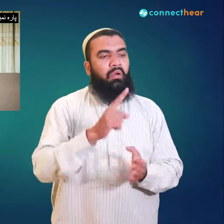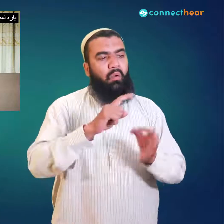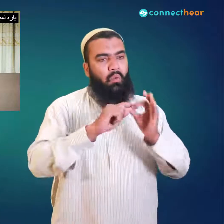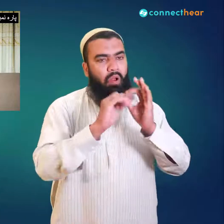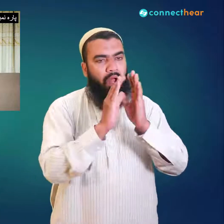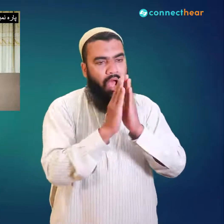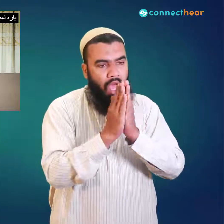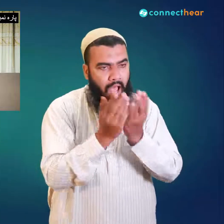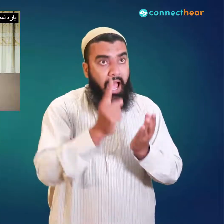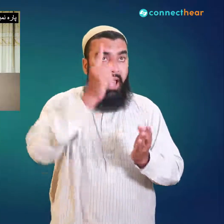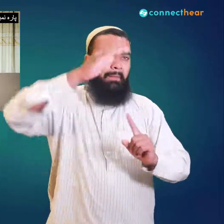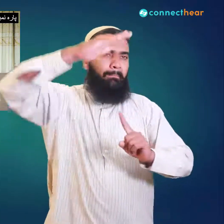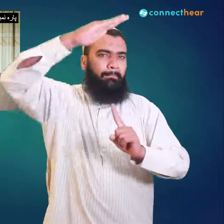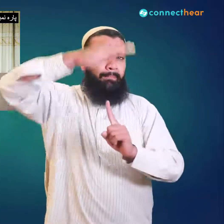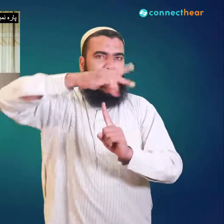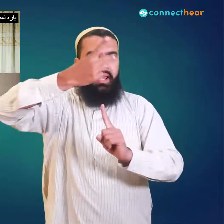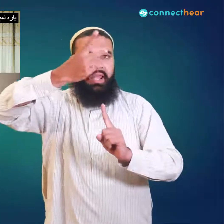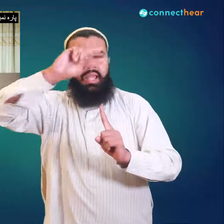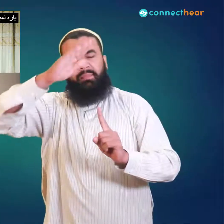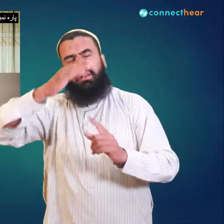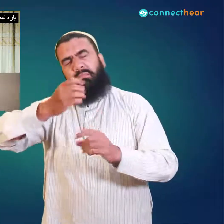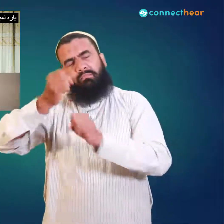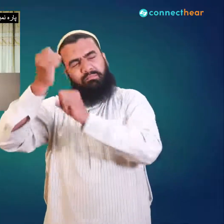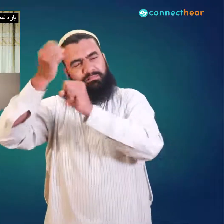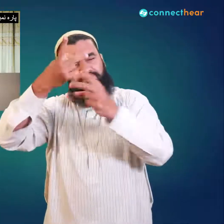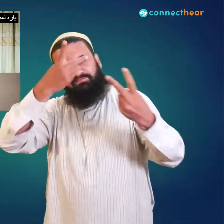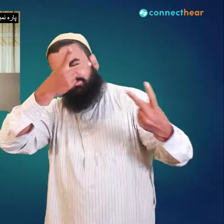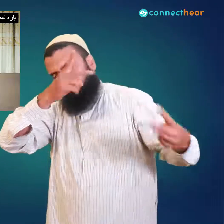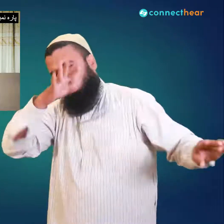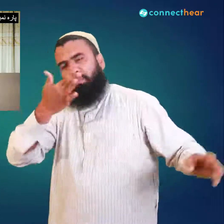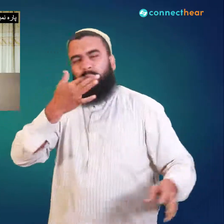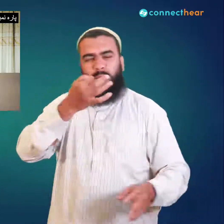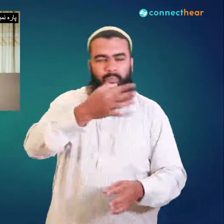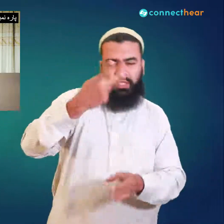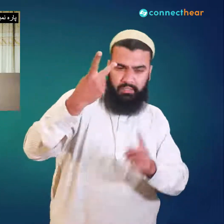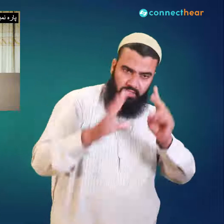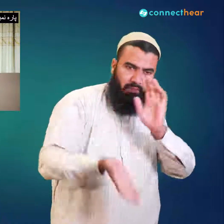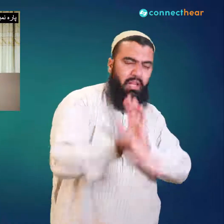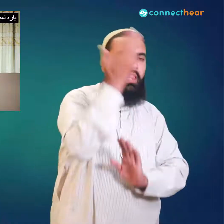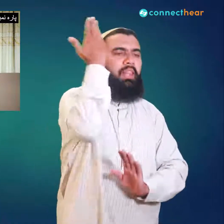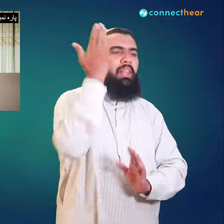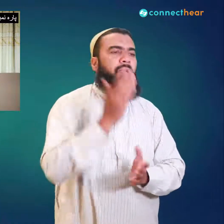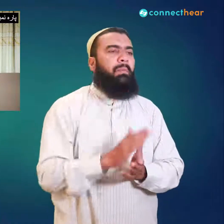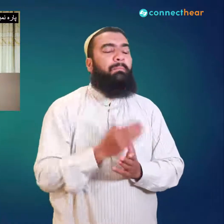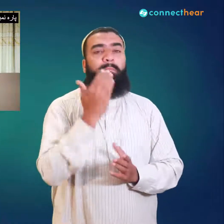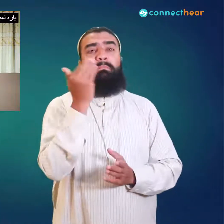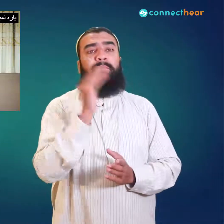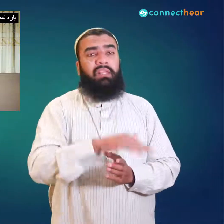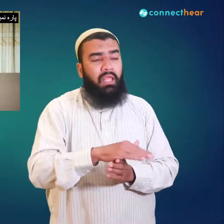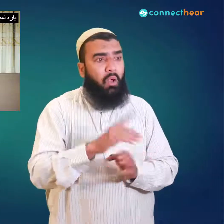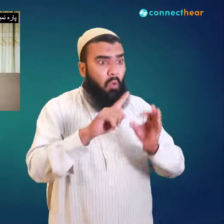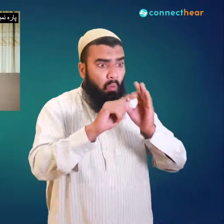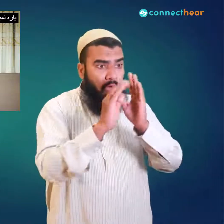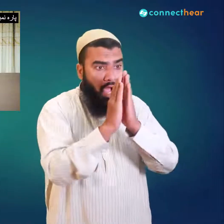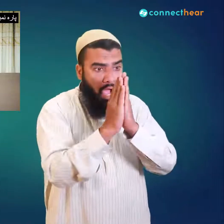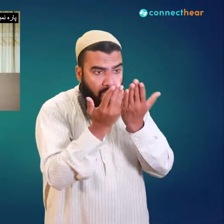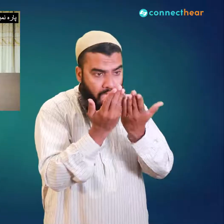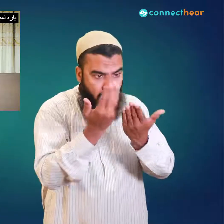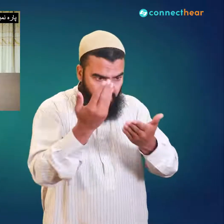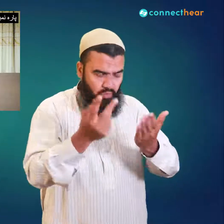نعمت قرآن ہے۔ یہ قرآن کے لیے فرمایا کہ یہ موعظہ ہے، نصیحت